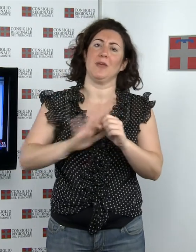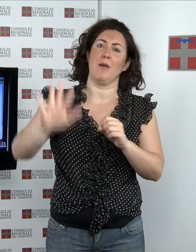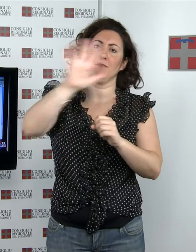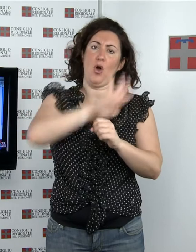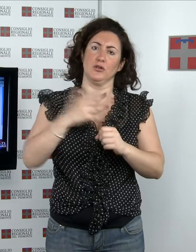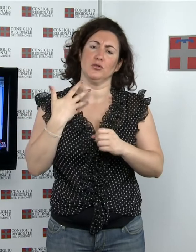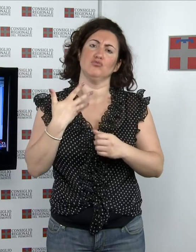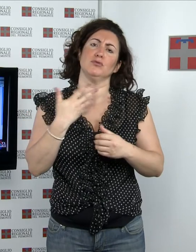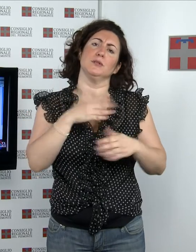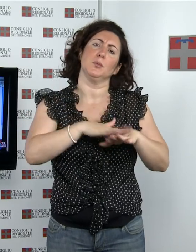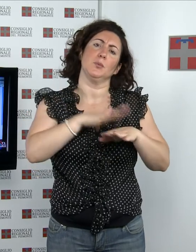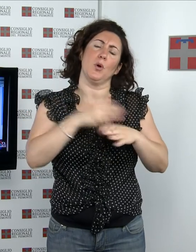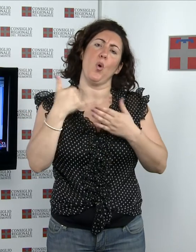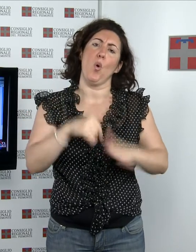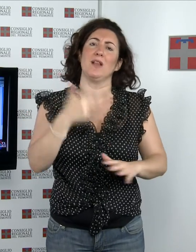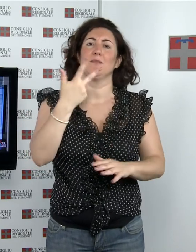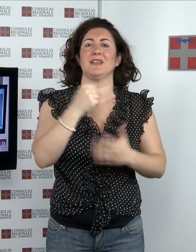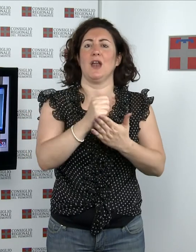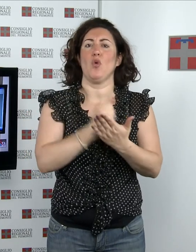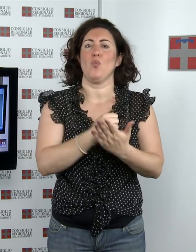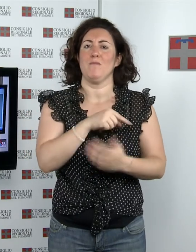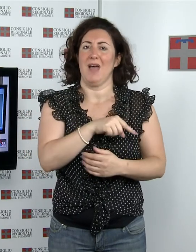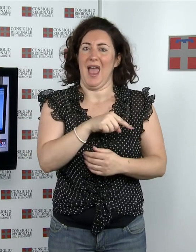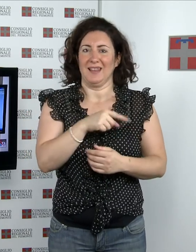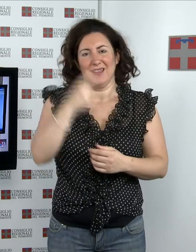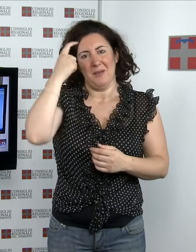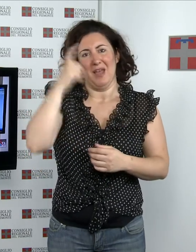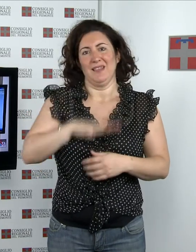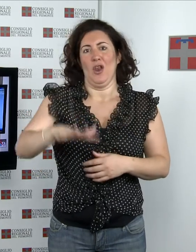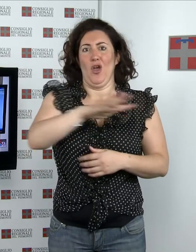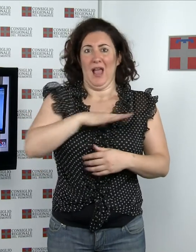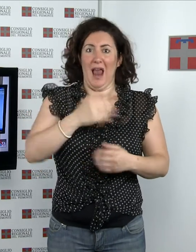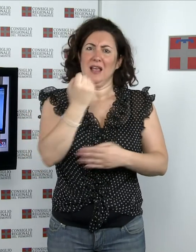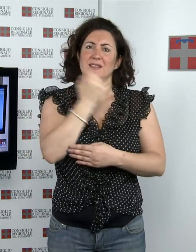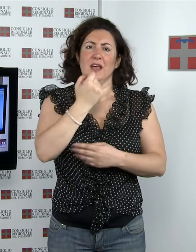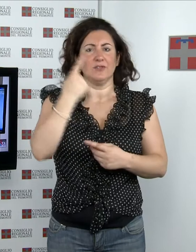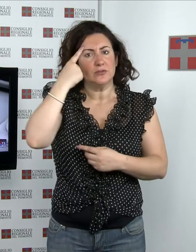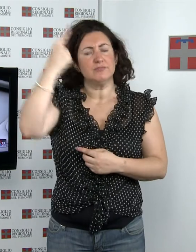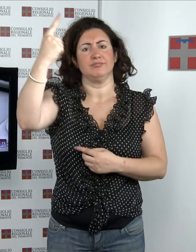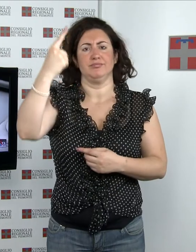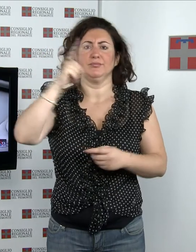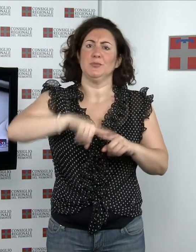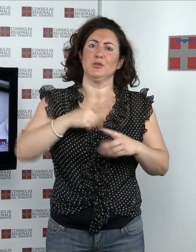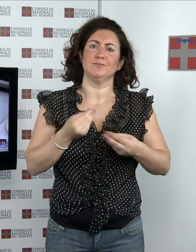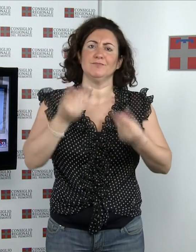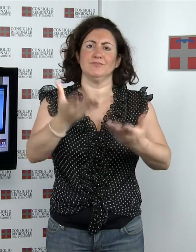documenti caricati su mente locale servizio ideato e fornito con l'obiettivo di valorizzare la comunicazione pubblica e